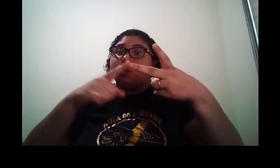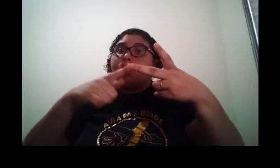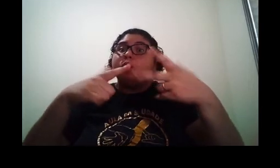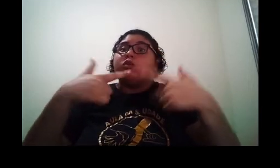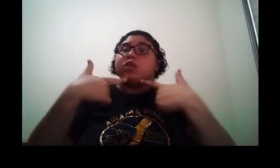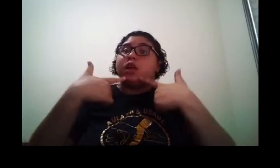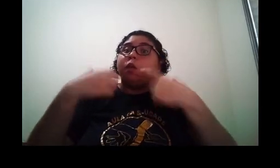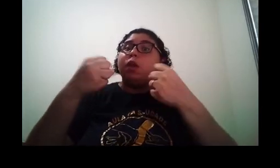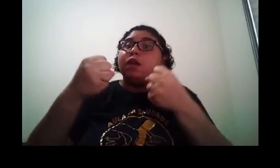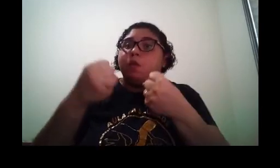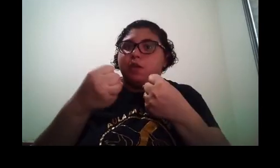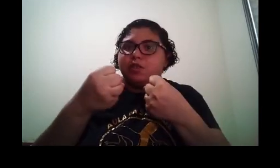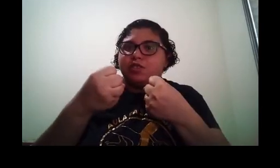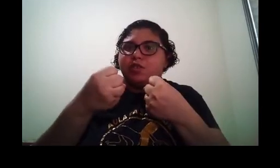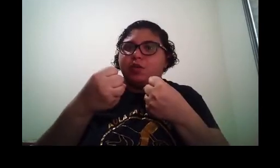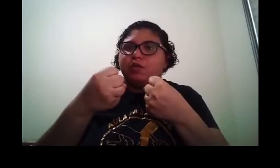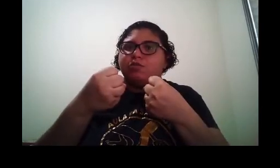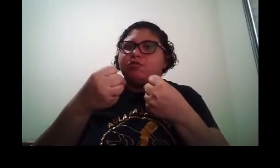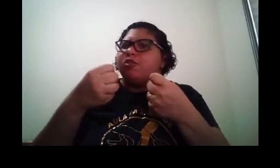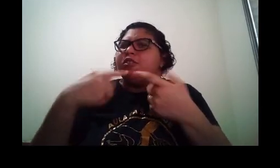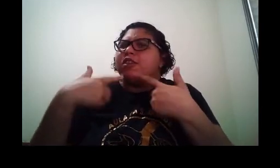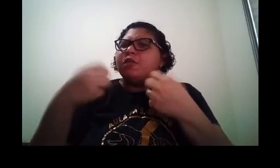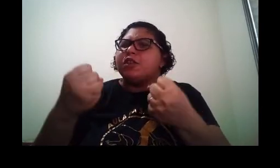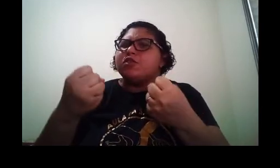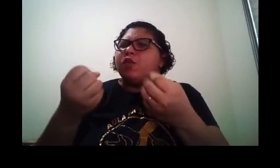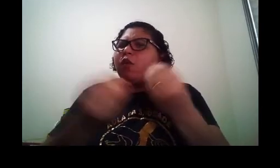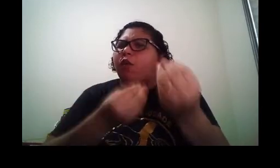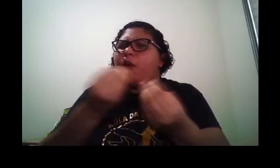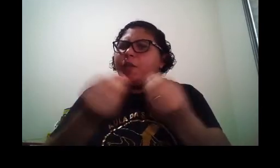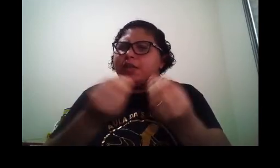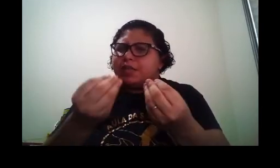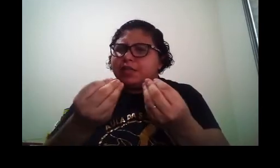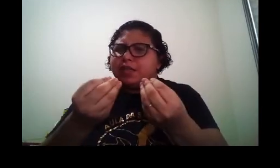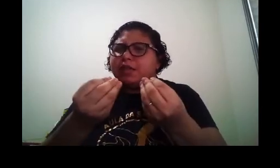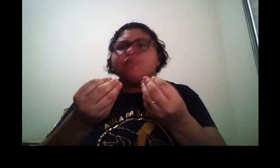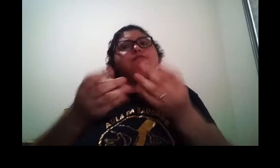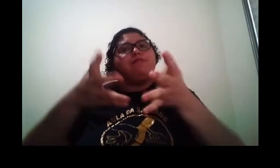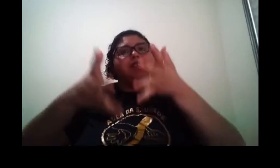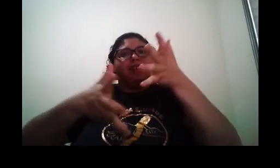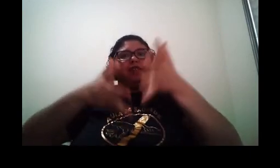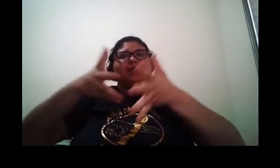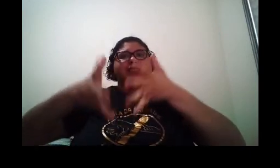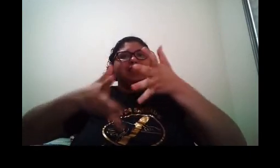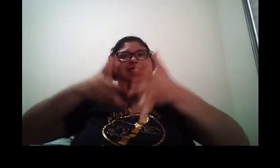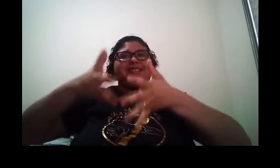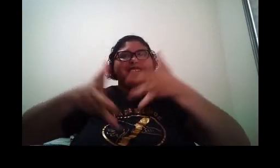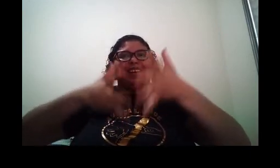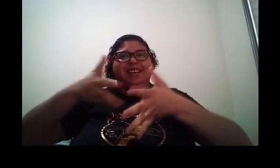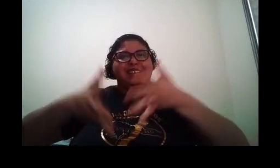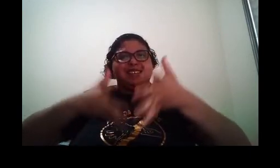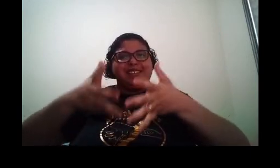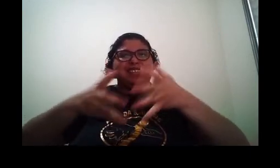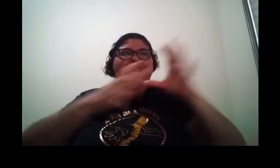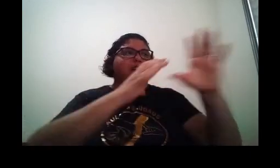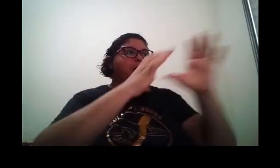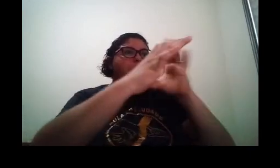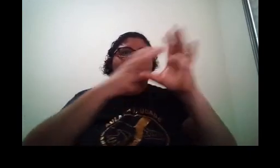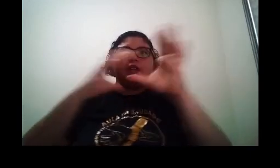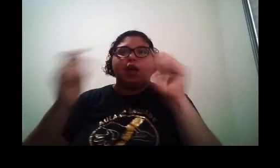artefato linguístico. Como que a gente pode destacar isso? A língua de sinais, né? A língua de sinais é um meio de comunicação visual em que o surdo ele